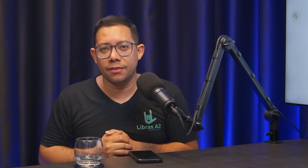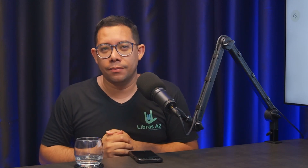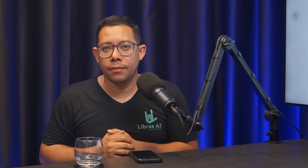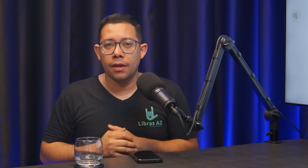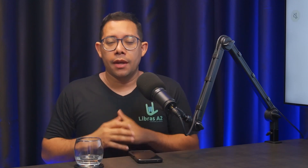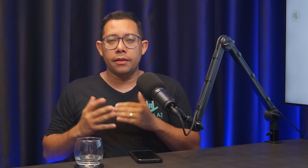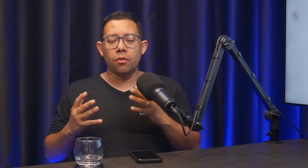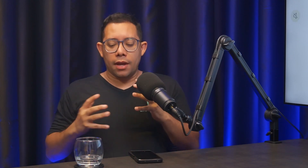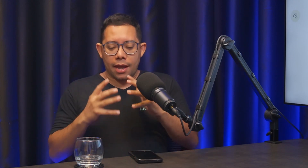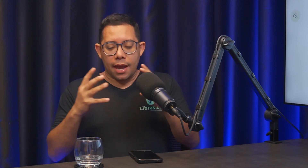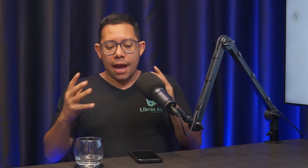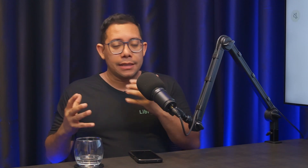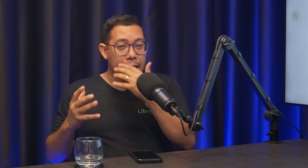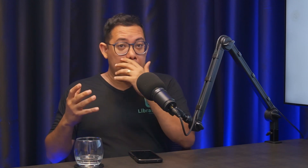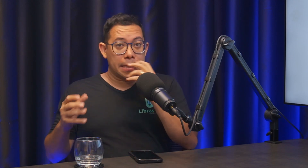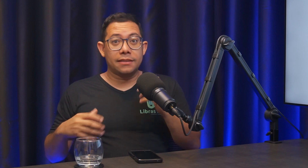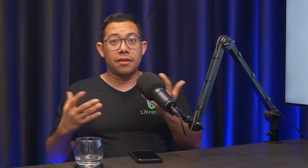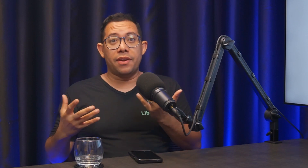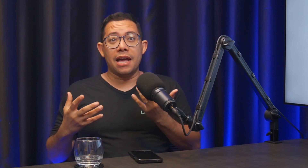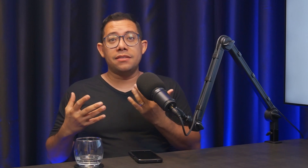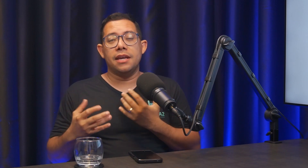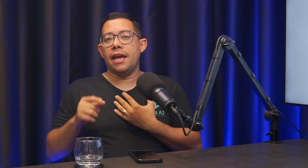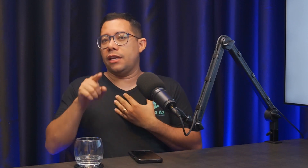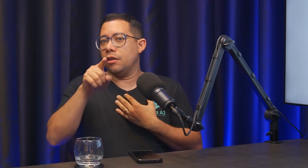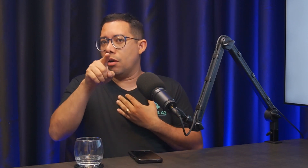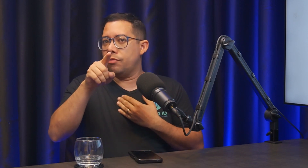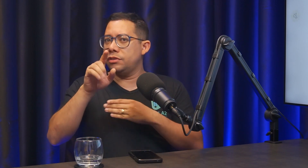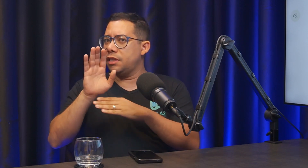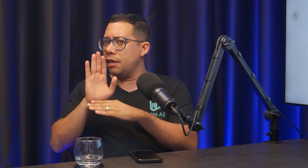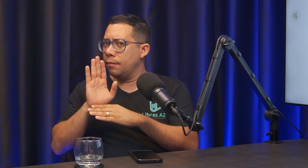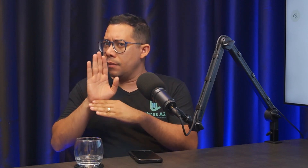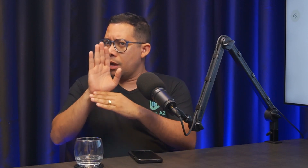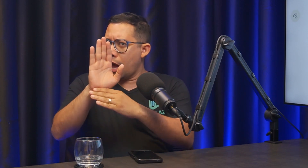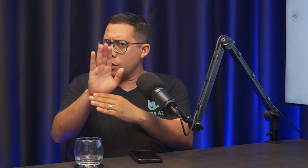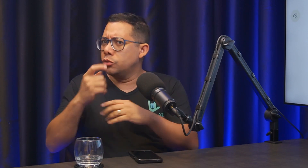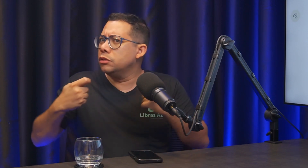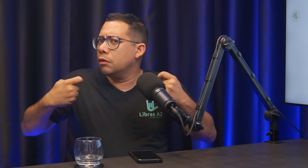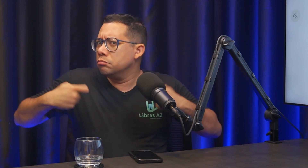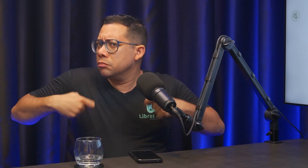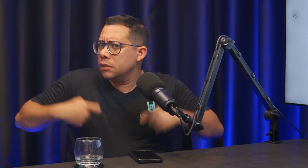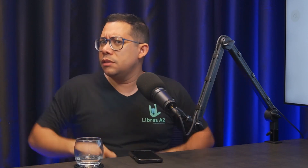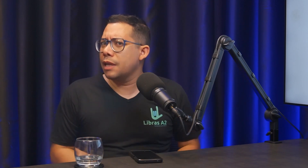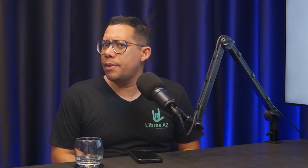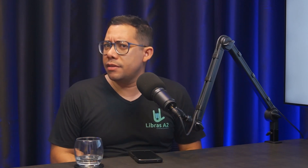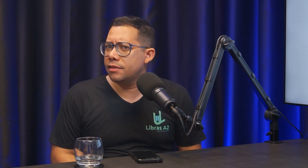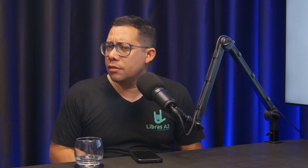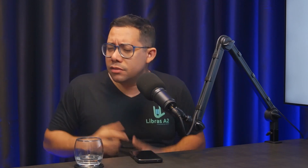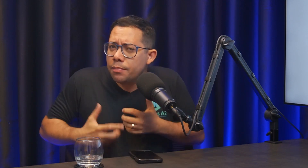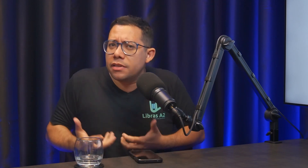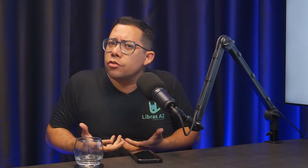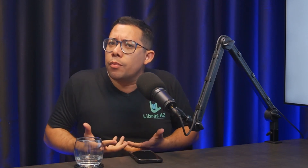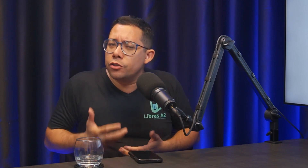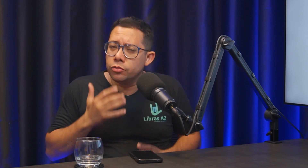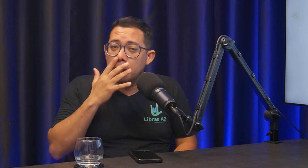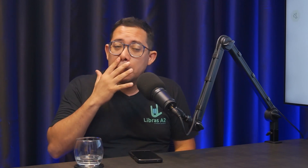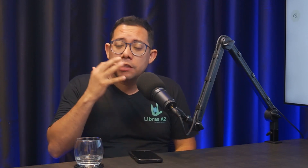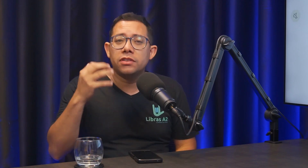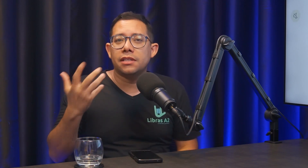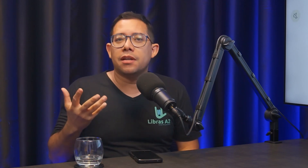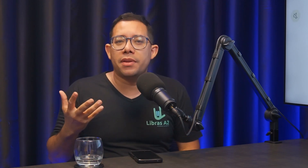Então, a ideia dessa frase é que, ó, você ajuda. está precisando? Está precisando de uma ajuda? Se você está